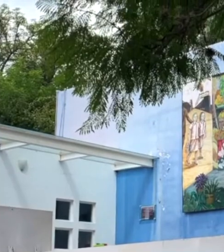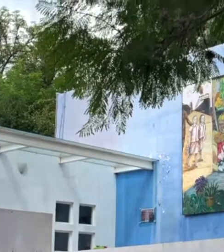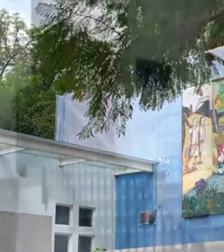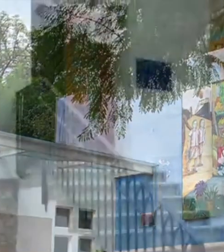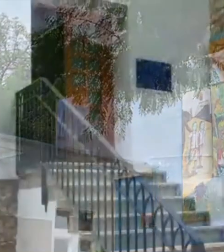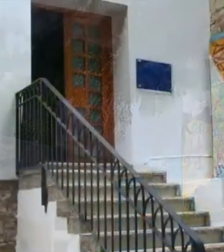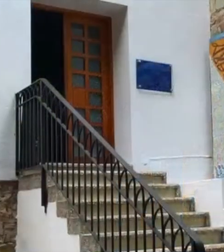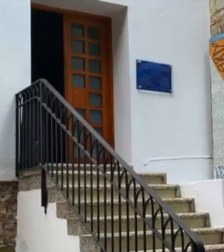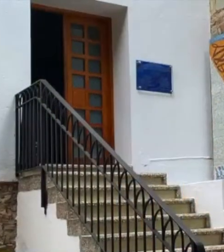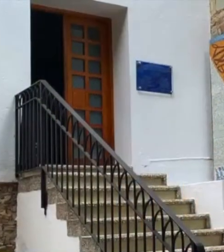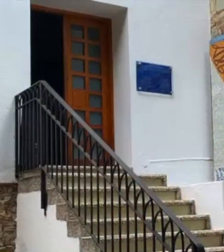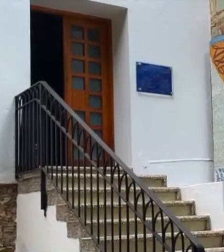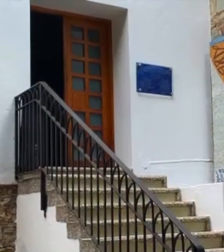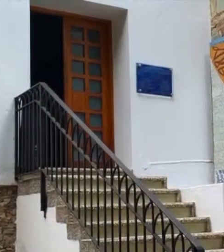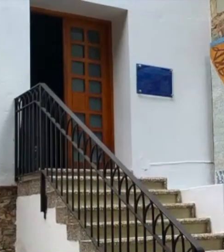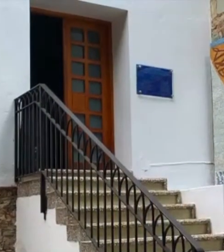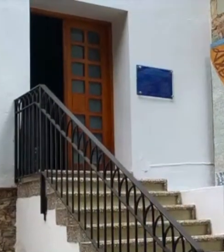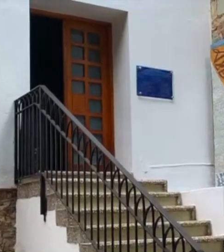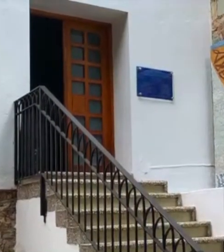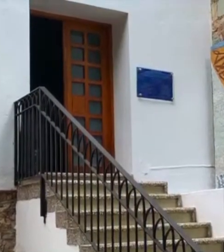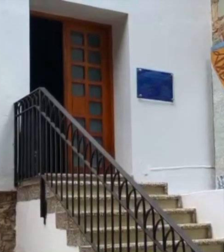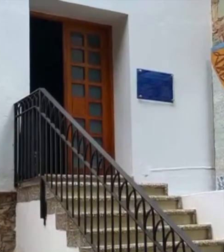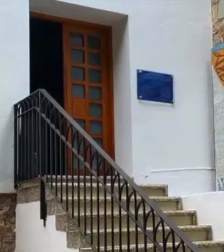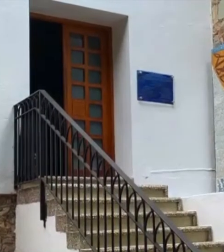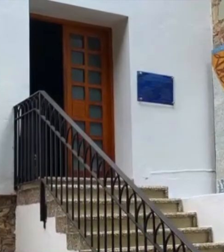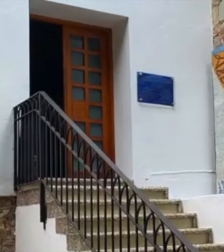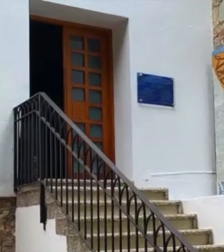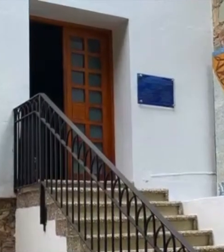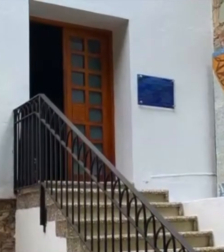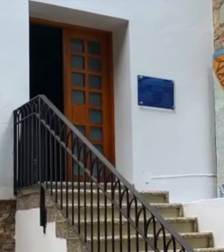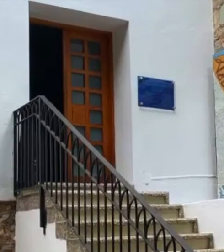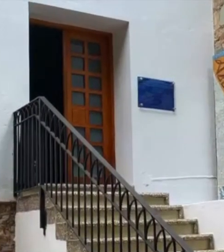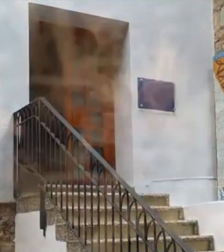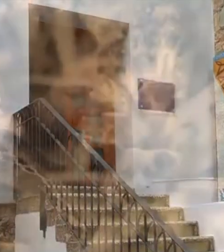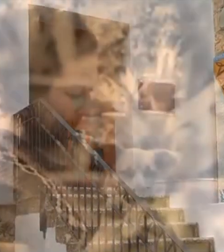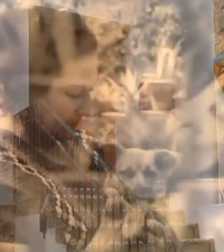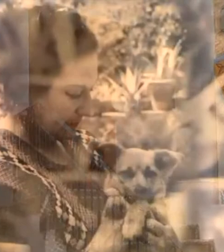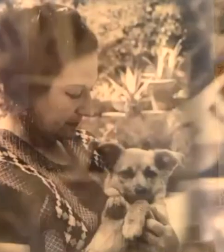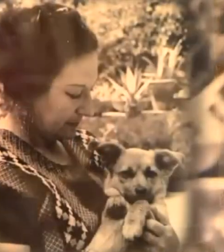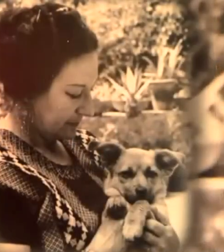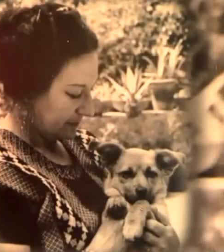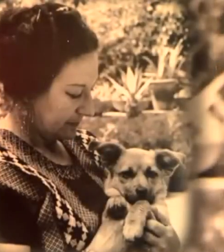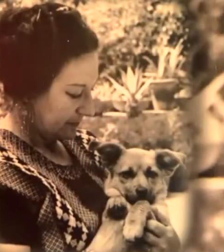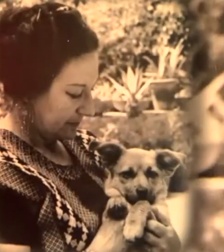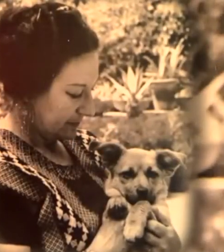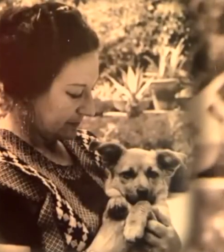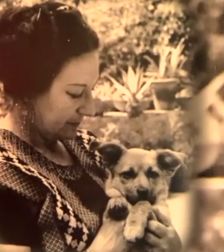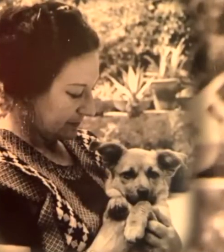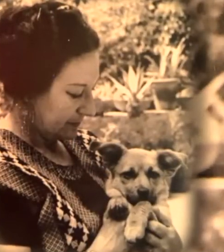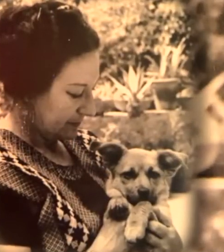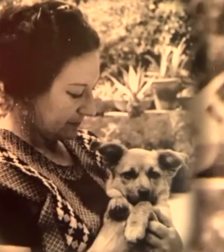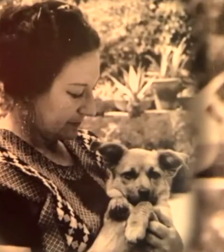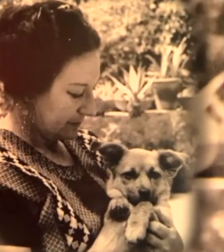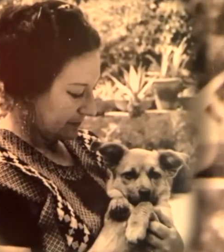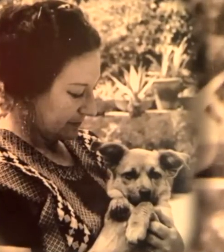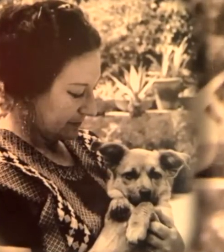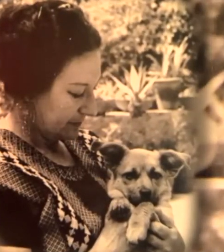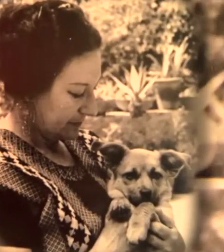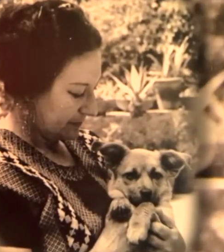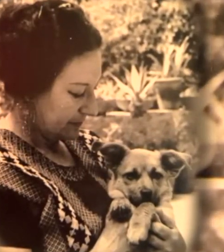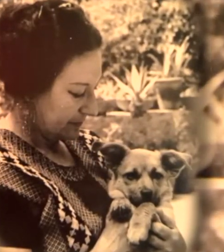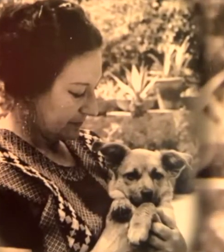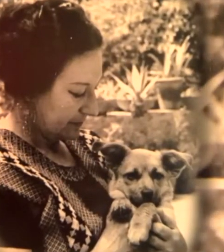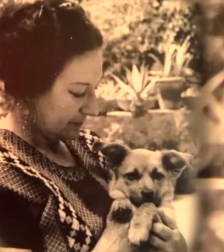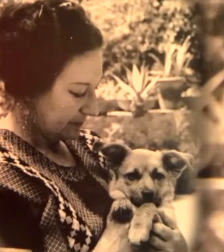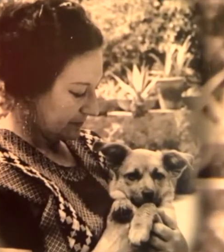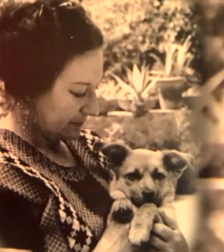新しいスペースでは各種の特別展の展示に使われております。オルガ・コスタは1913